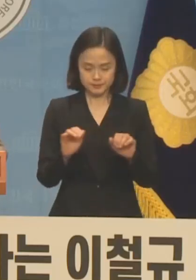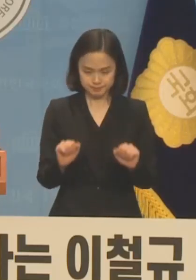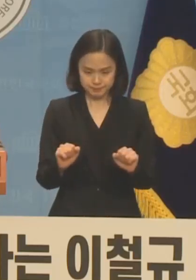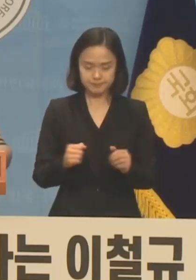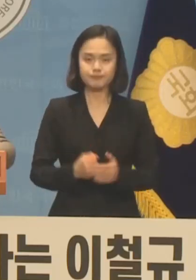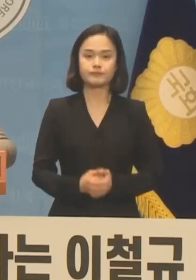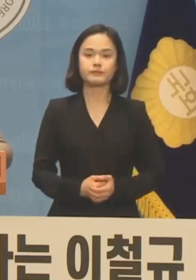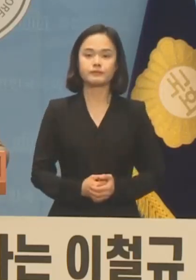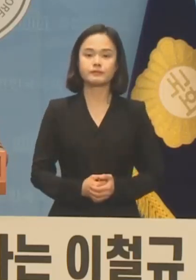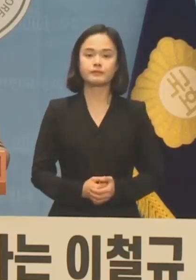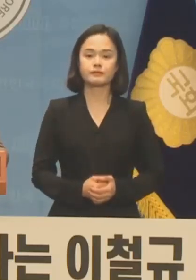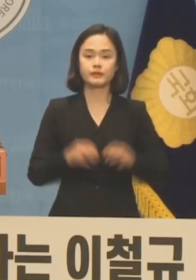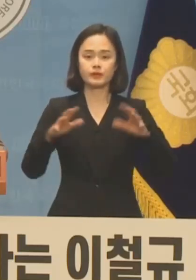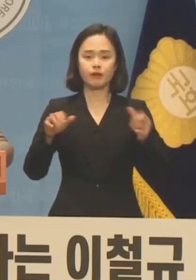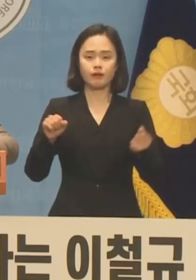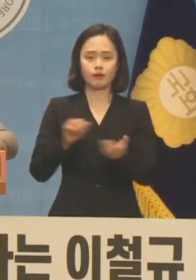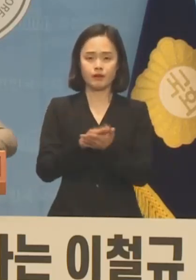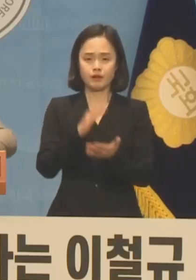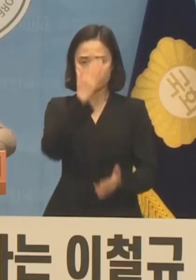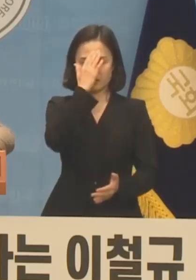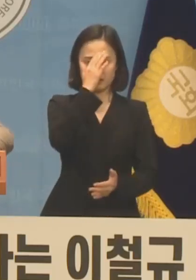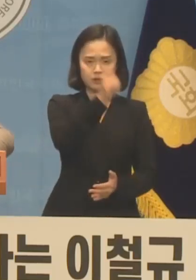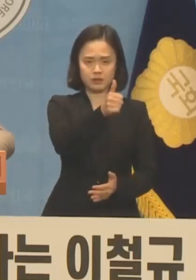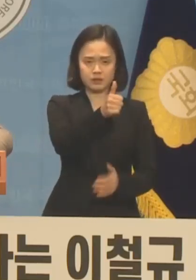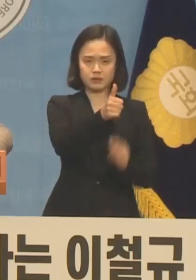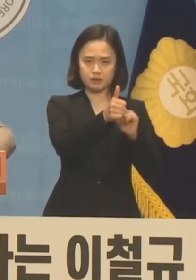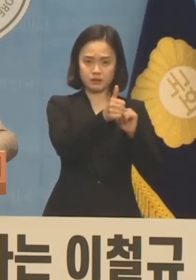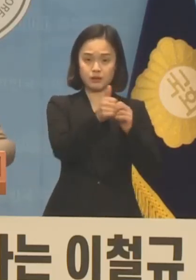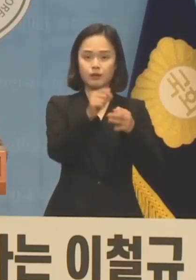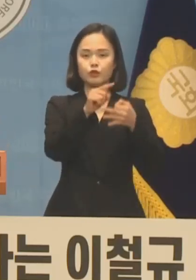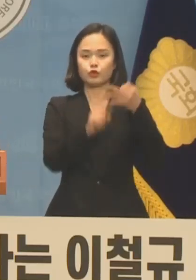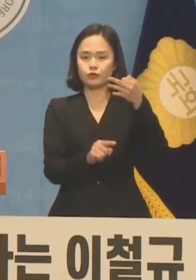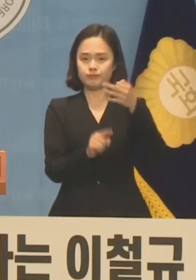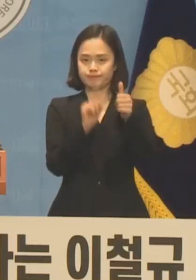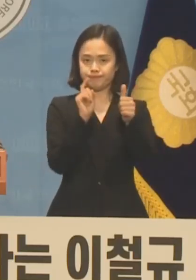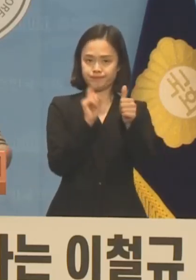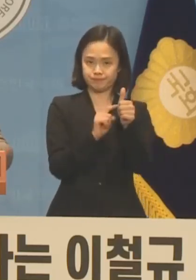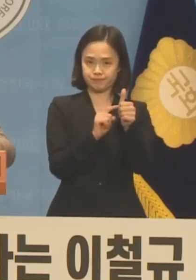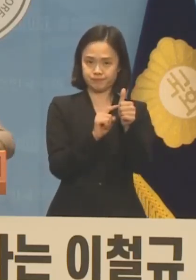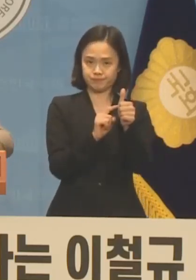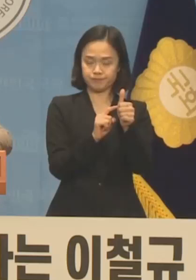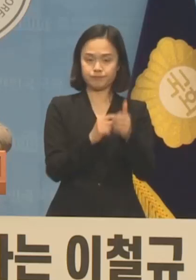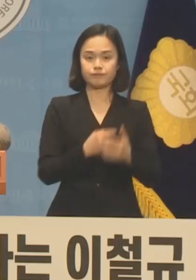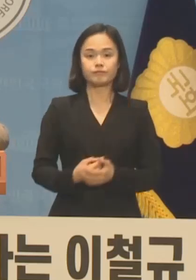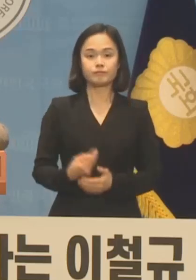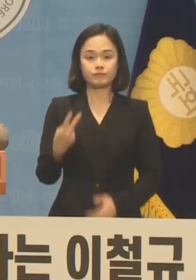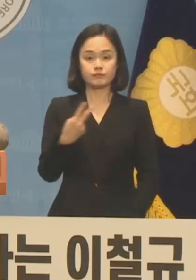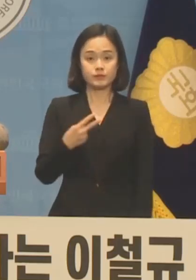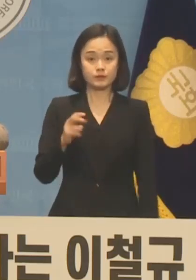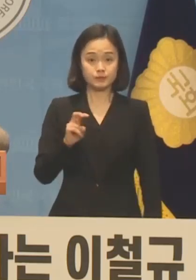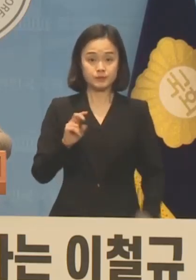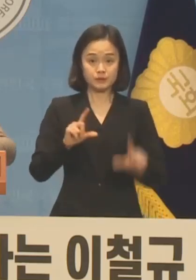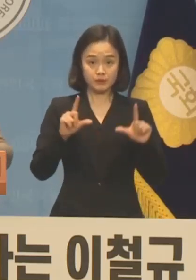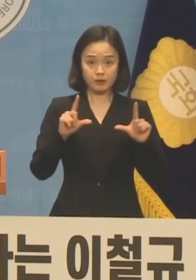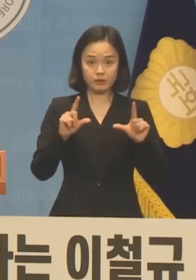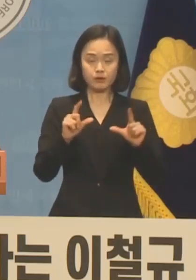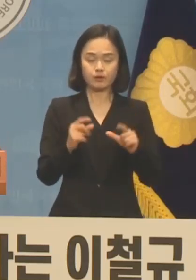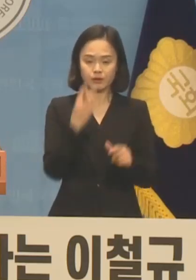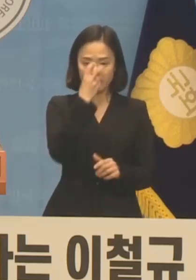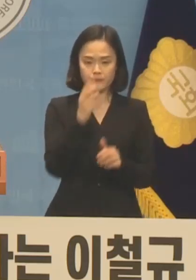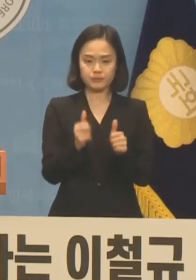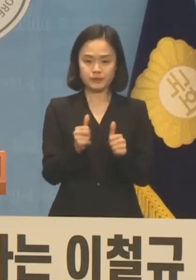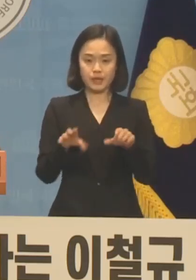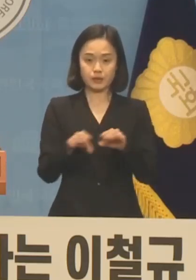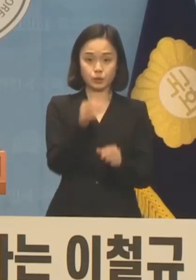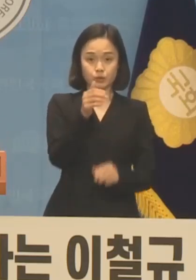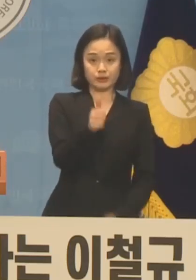안녕하십니까. 지금은 내란 수괴가 된 윤석열을 2020년 검찰총장 당시부터